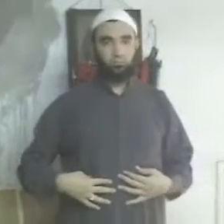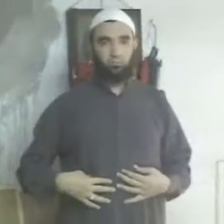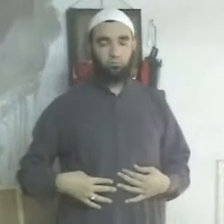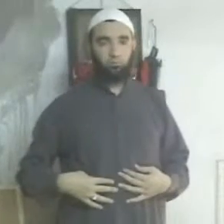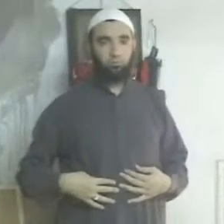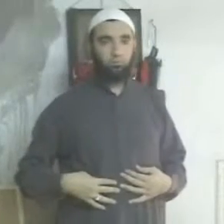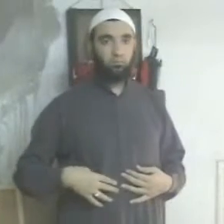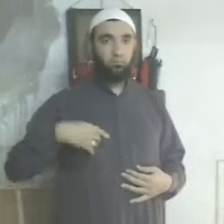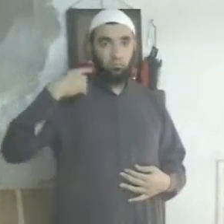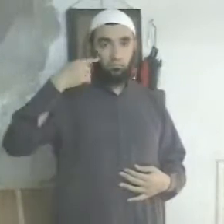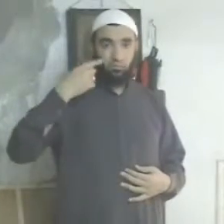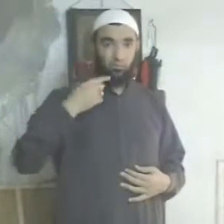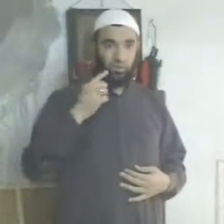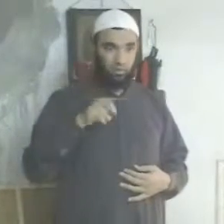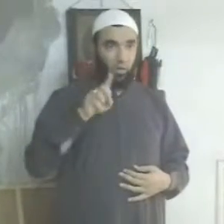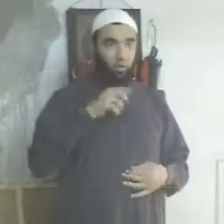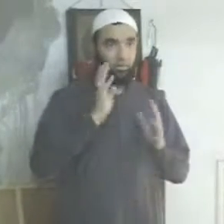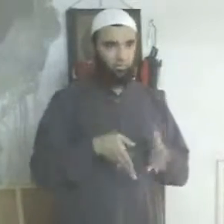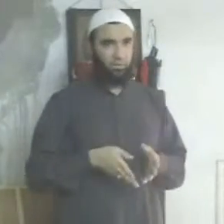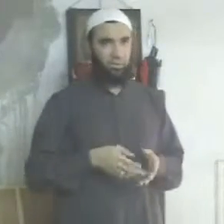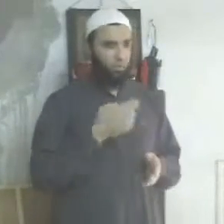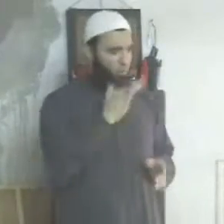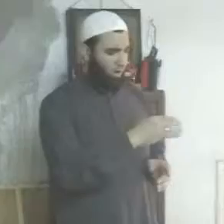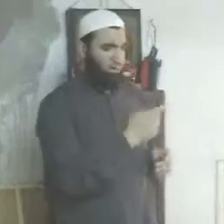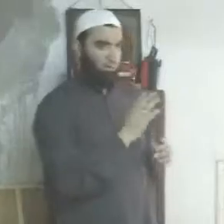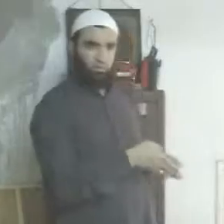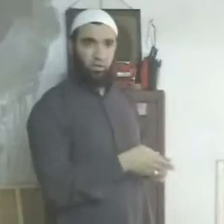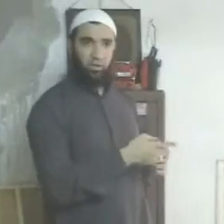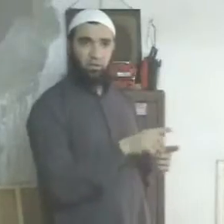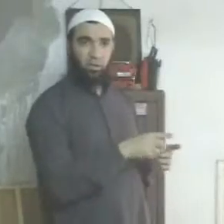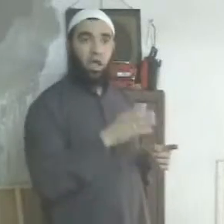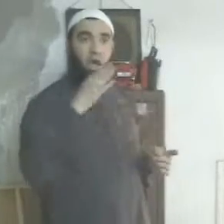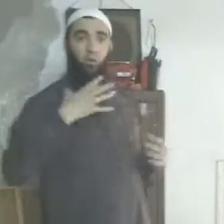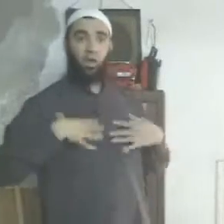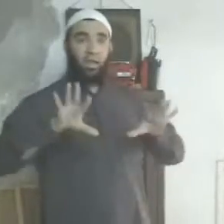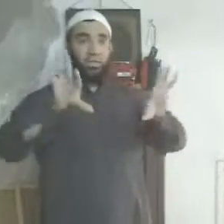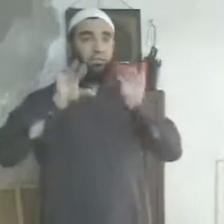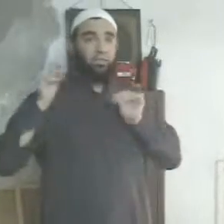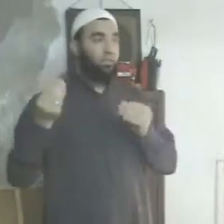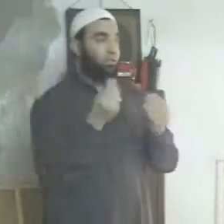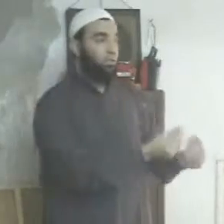أهذا معقول أو تصرف مقبول؟ ماذا تقولون في هذا؟